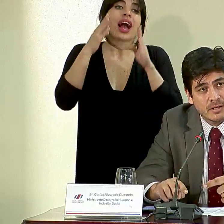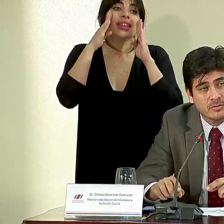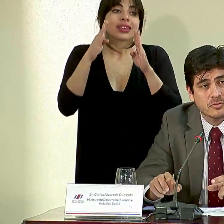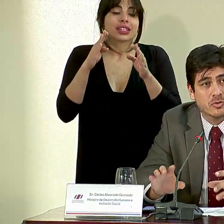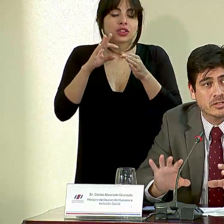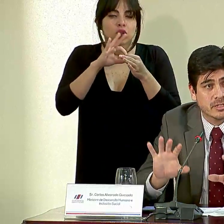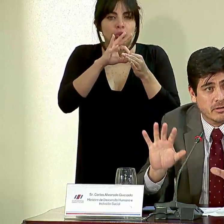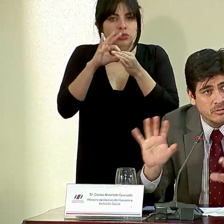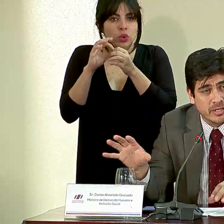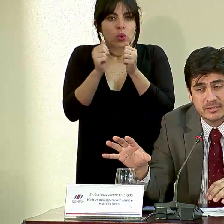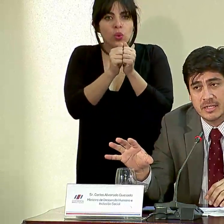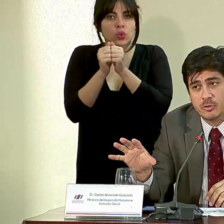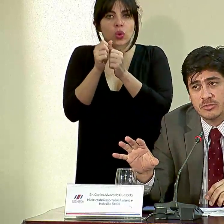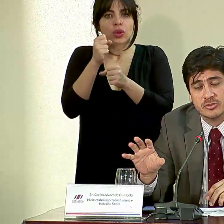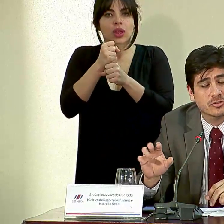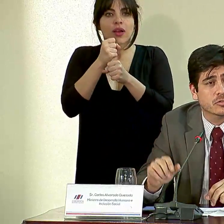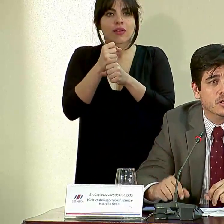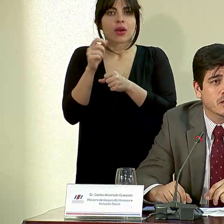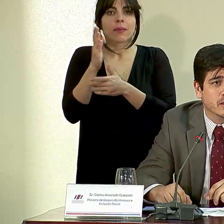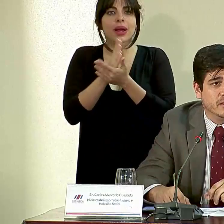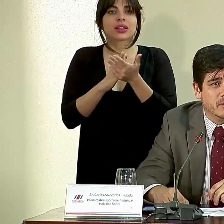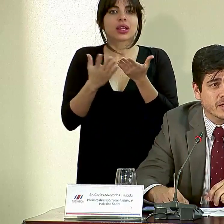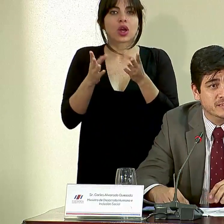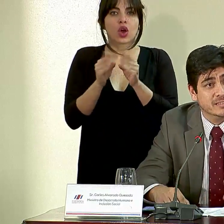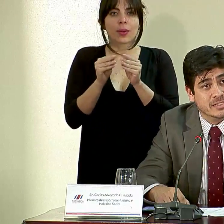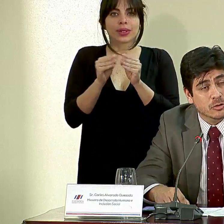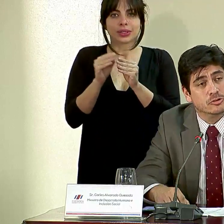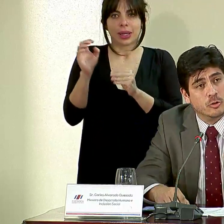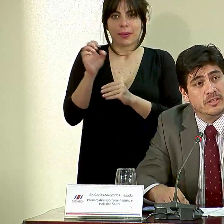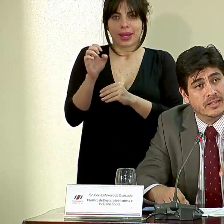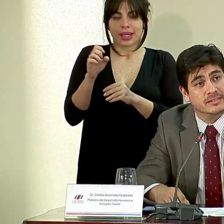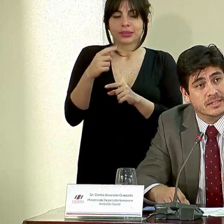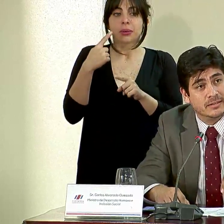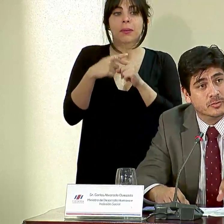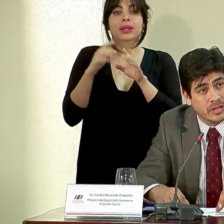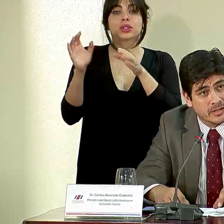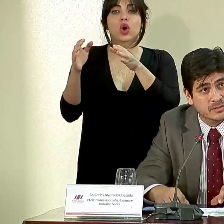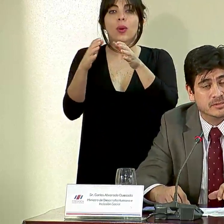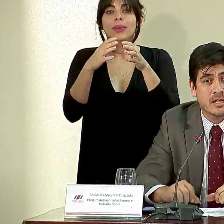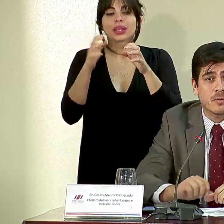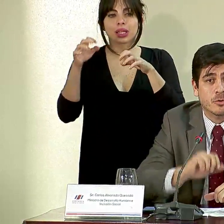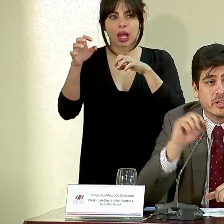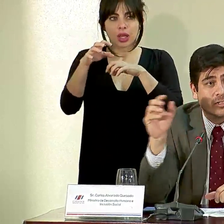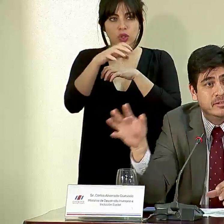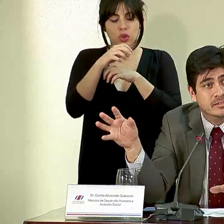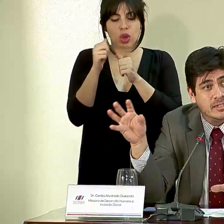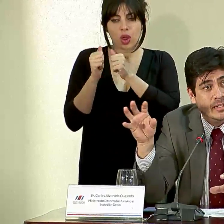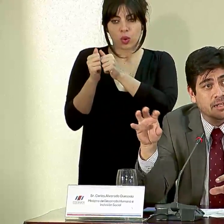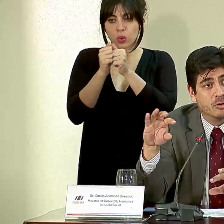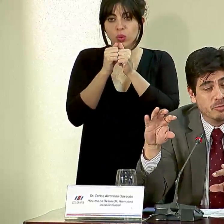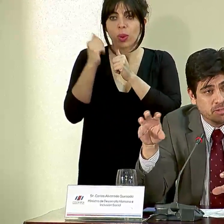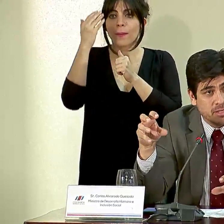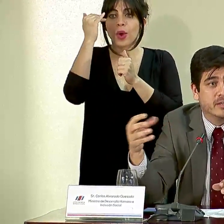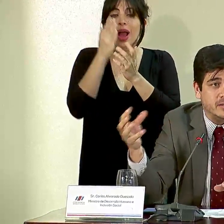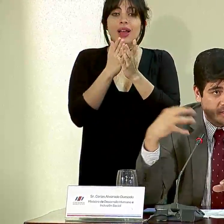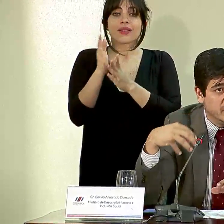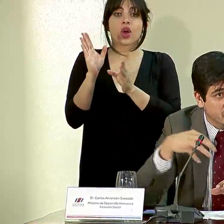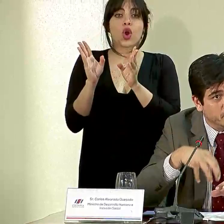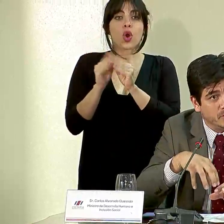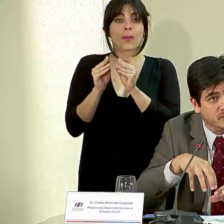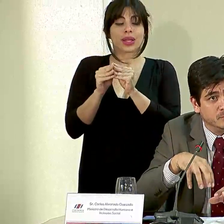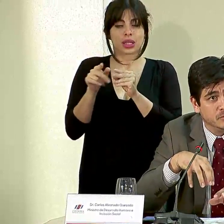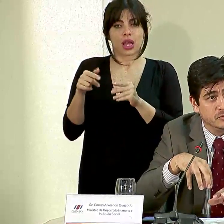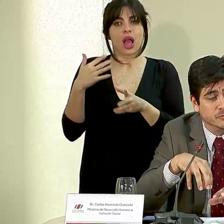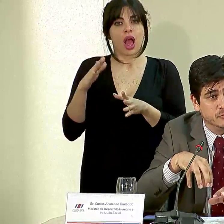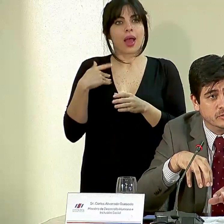la mano con el trabajo que hace la Comisión de Emergencias y los comités cantonales, porque a través del comité, que tiene